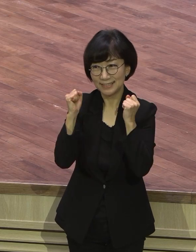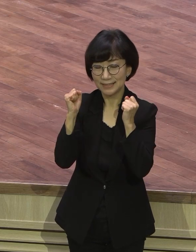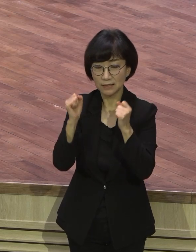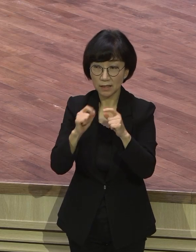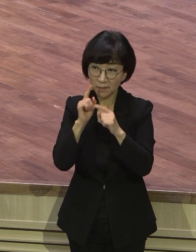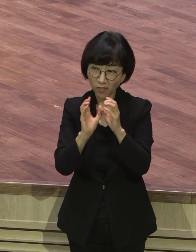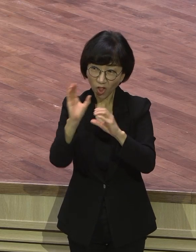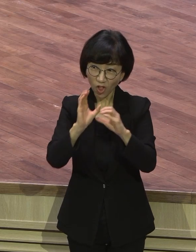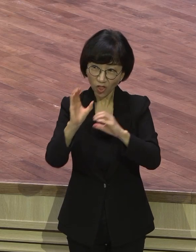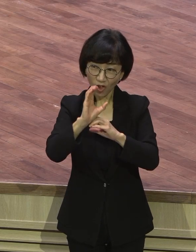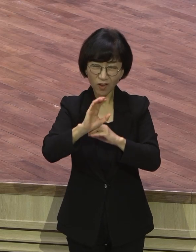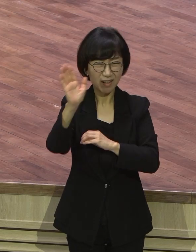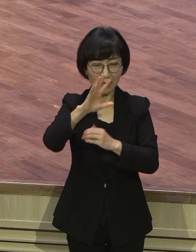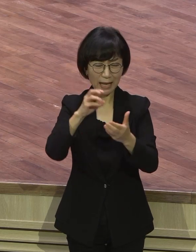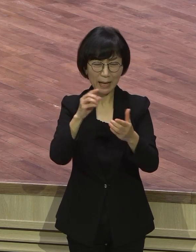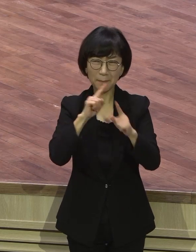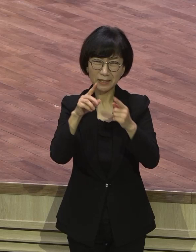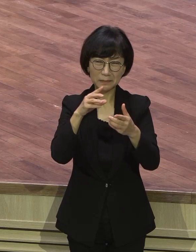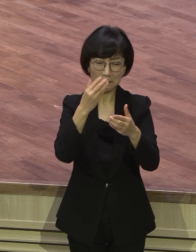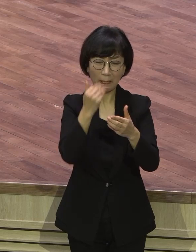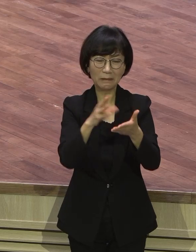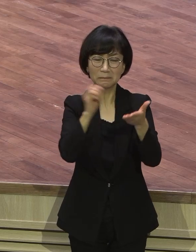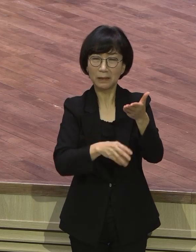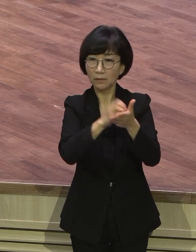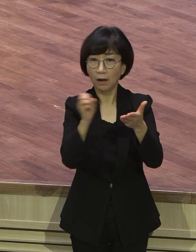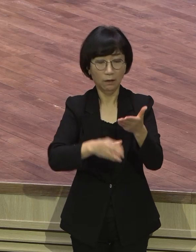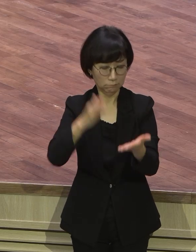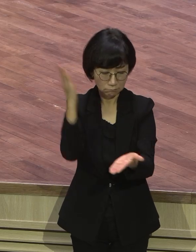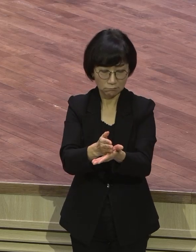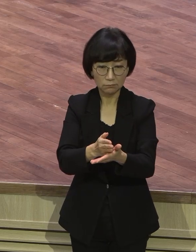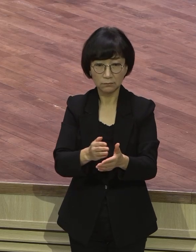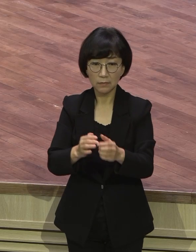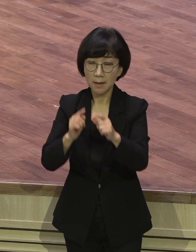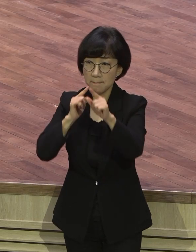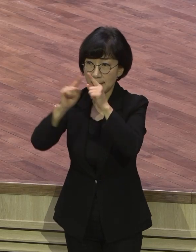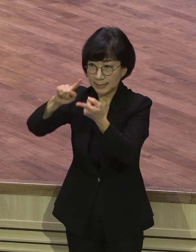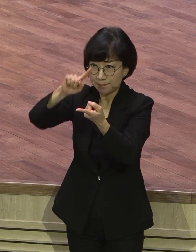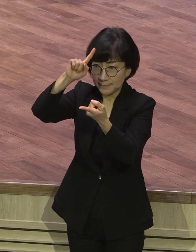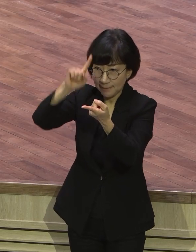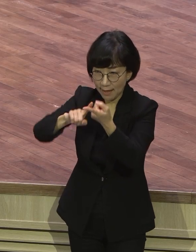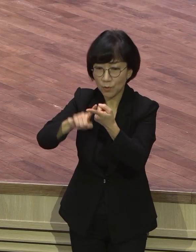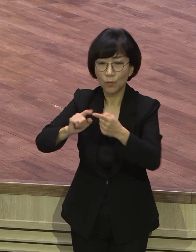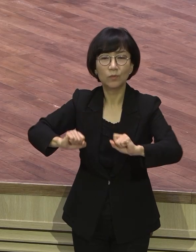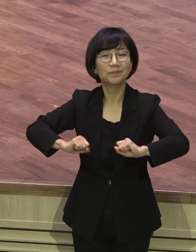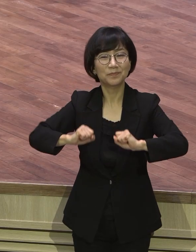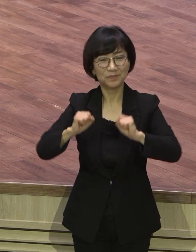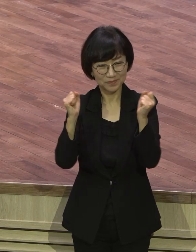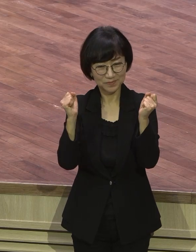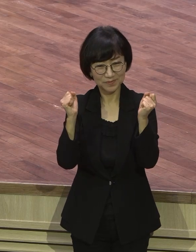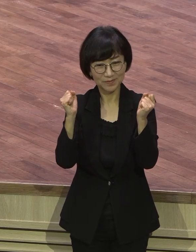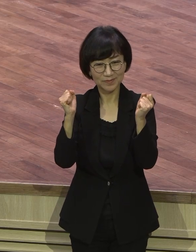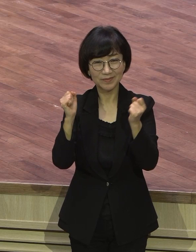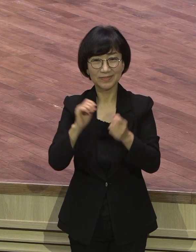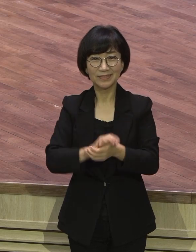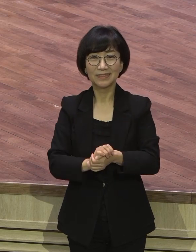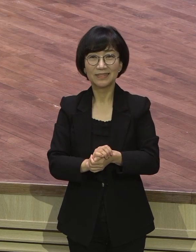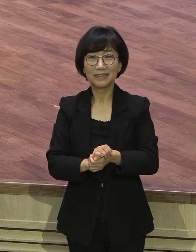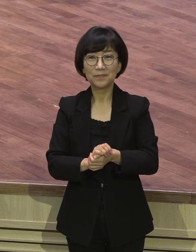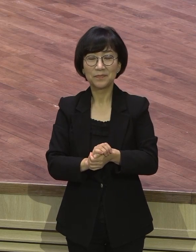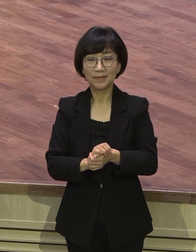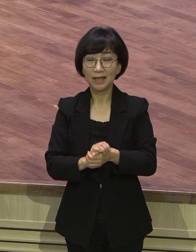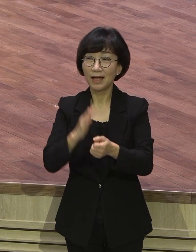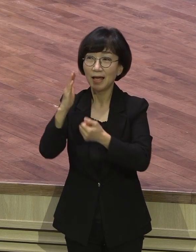능력을 그런 자격을 그런 힘을 준 적이 없어요. 그걸 교만이라고 그래요. 말씀 더하고 빼면 안 돼요.